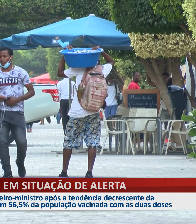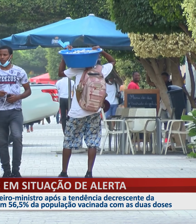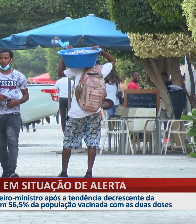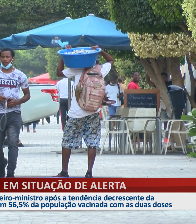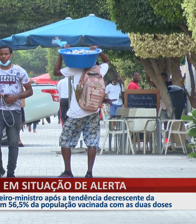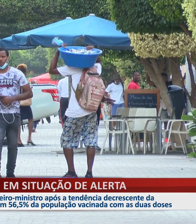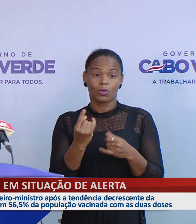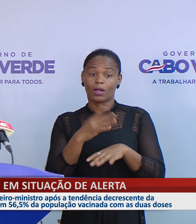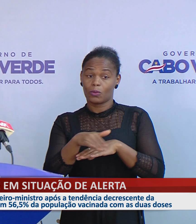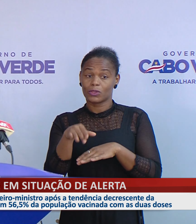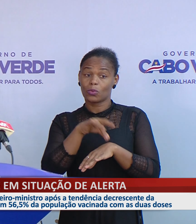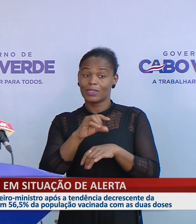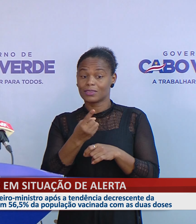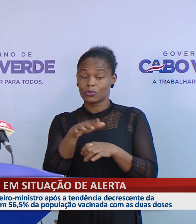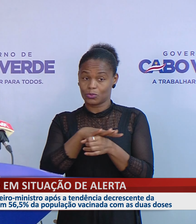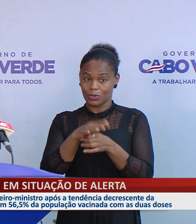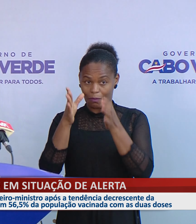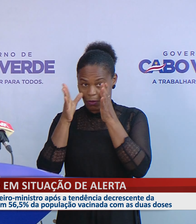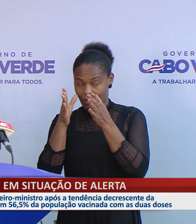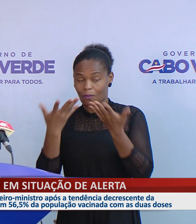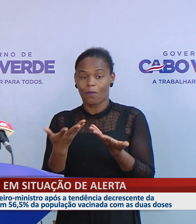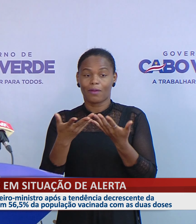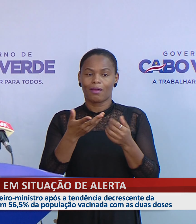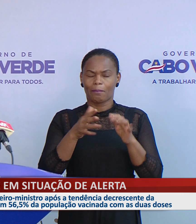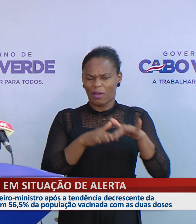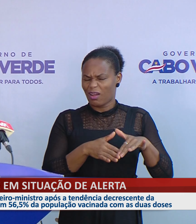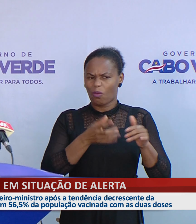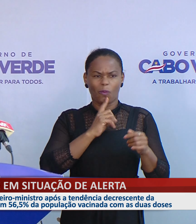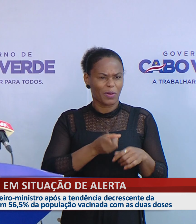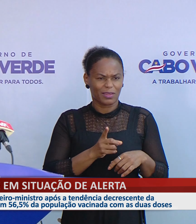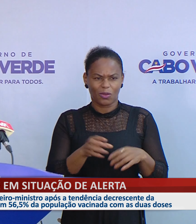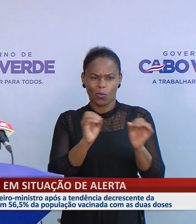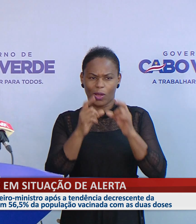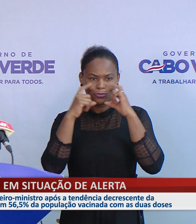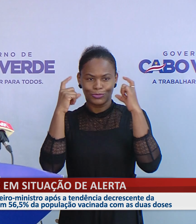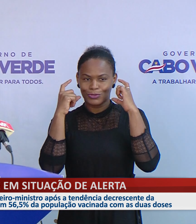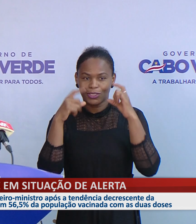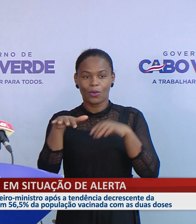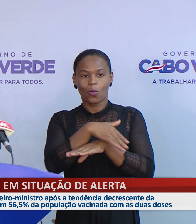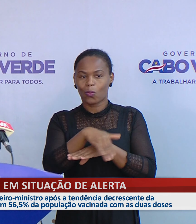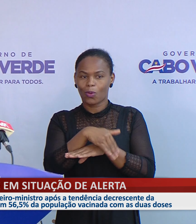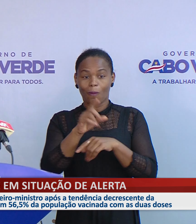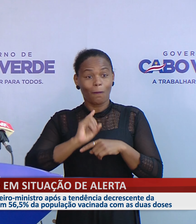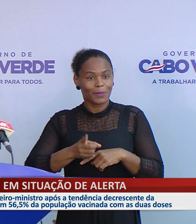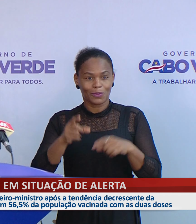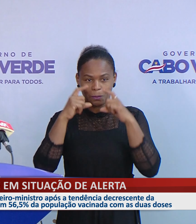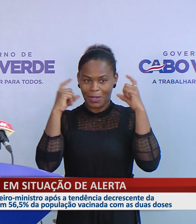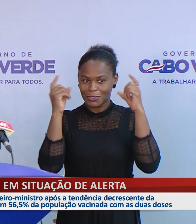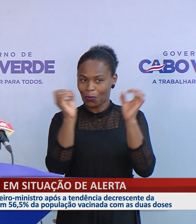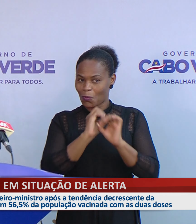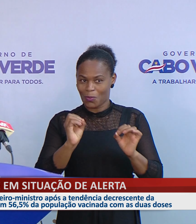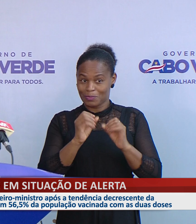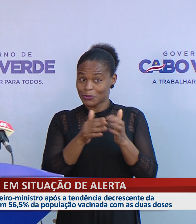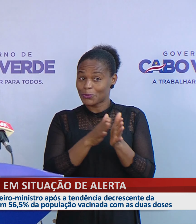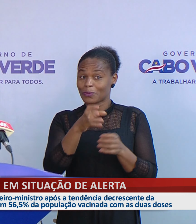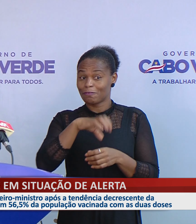seguinte esclarecimento. Deixa de ser obrigatório o uso de máscaras na via pública em todo o país,